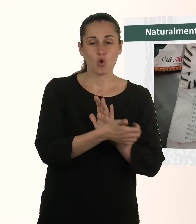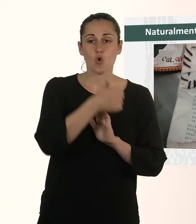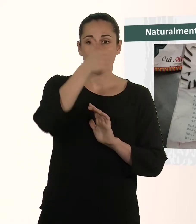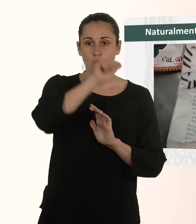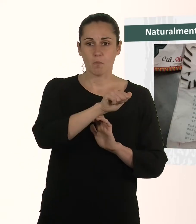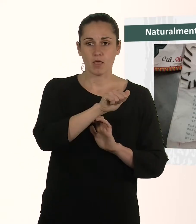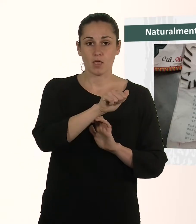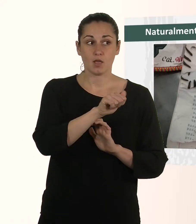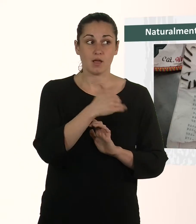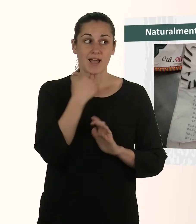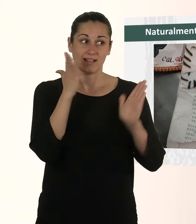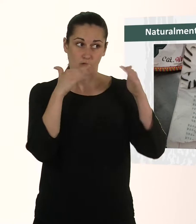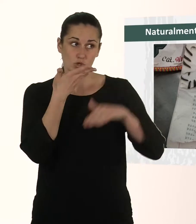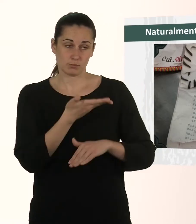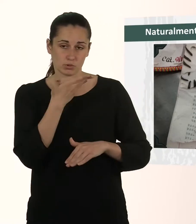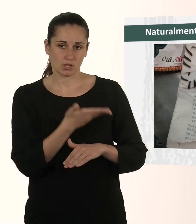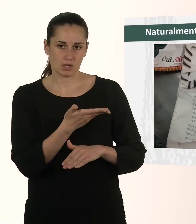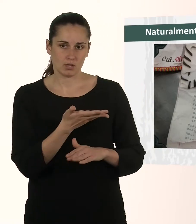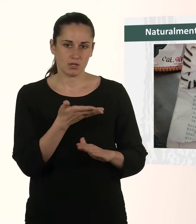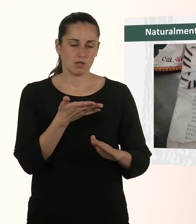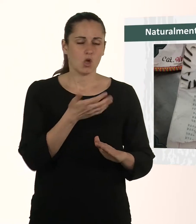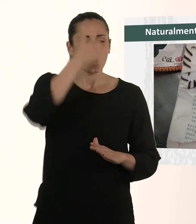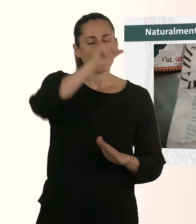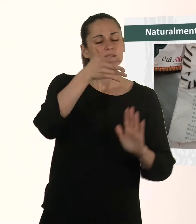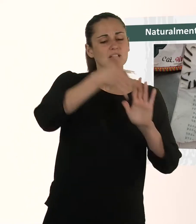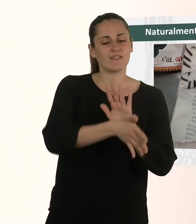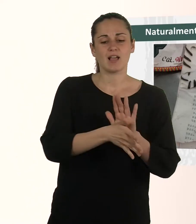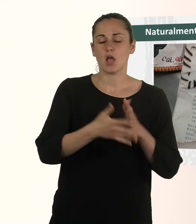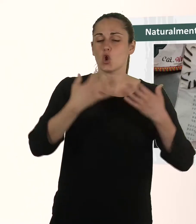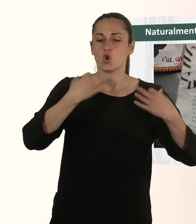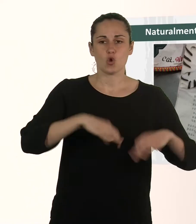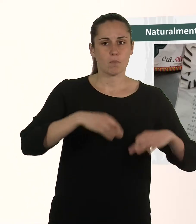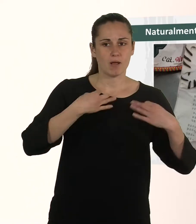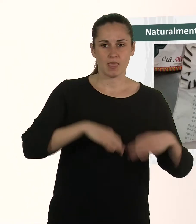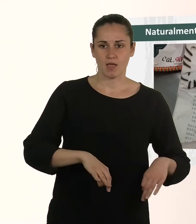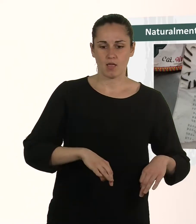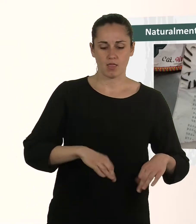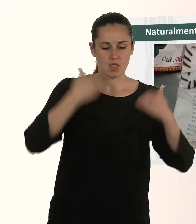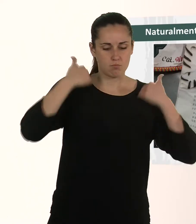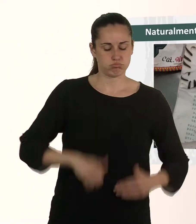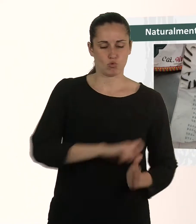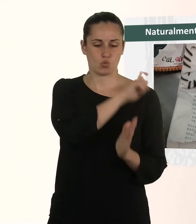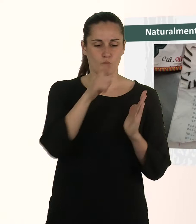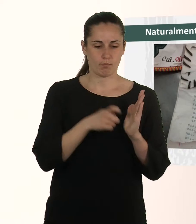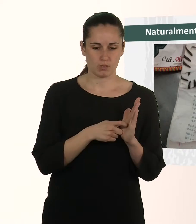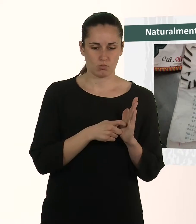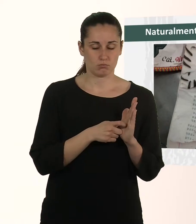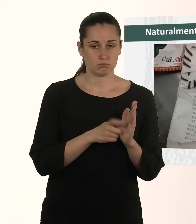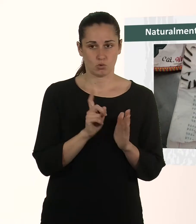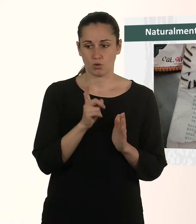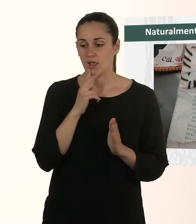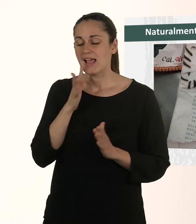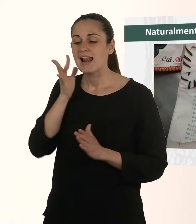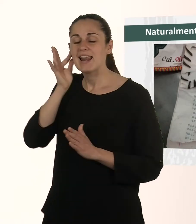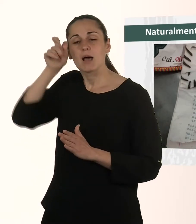atención, esto es importante, la normalidad o plenitud del sujeto humano. La mujer es un producto social,